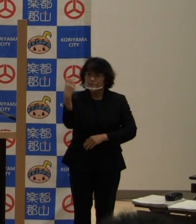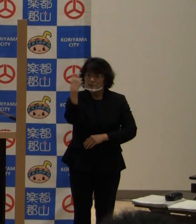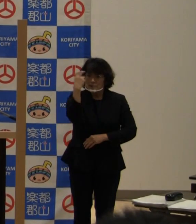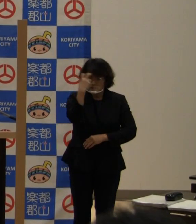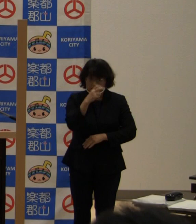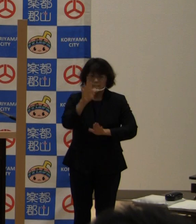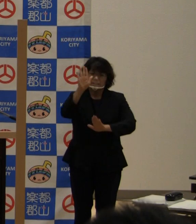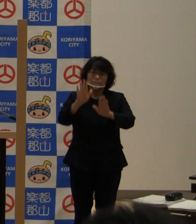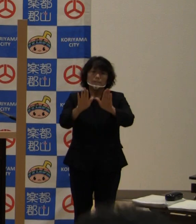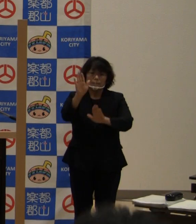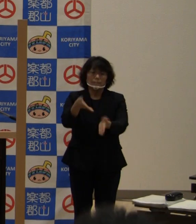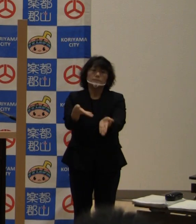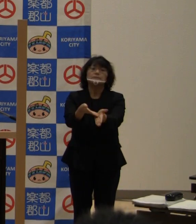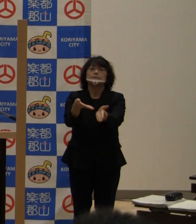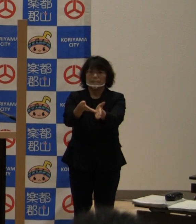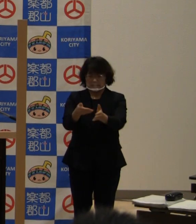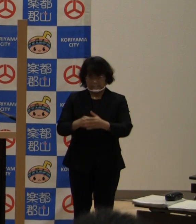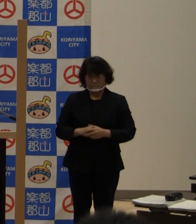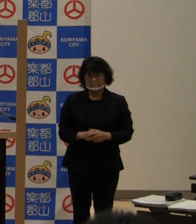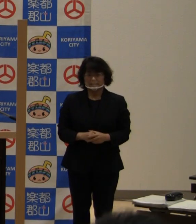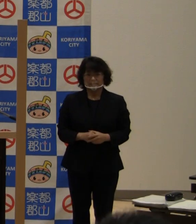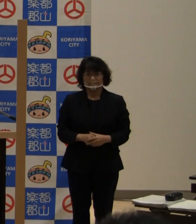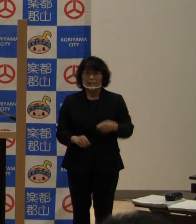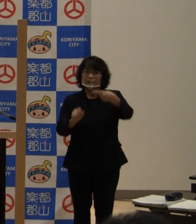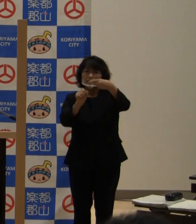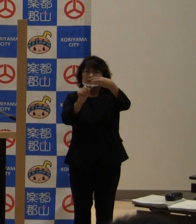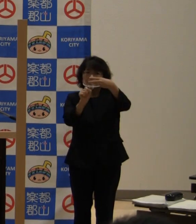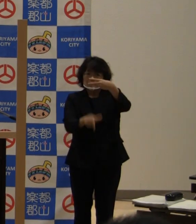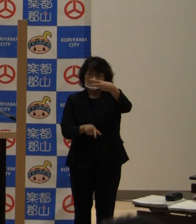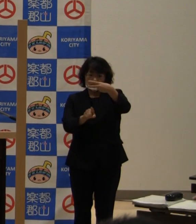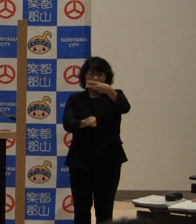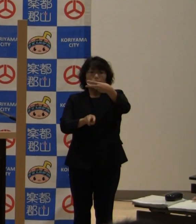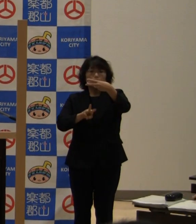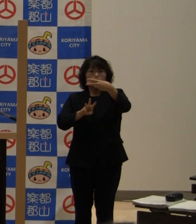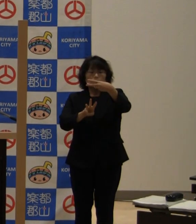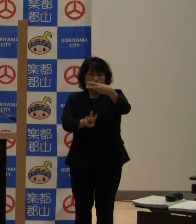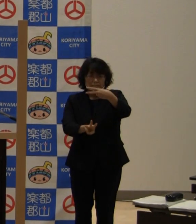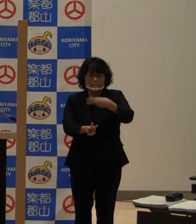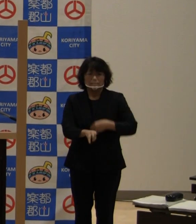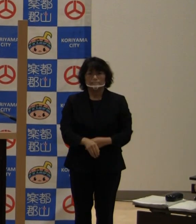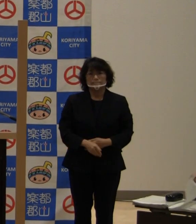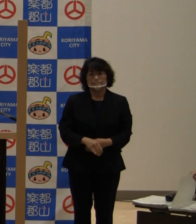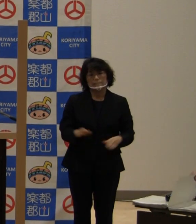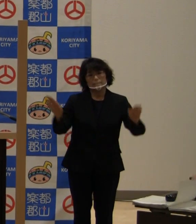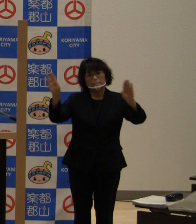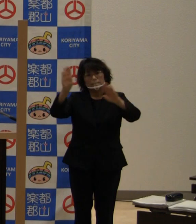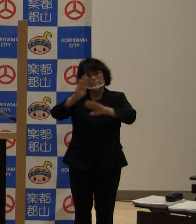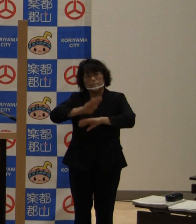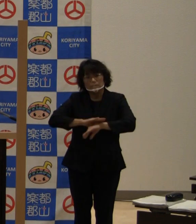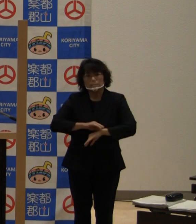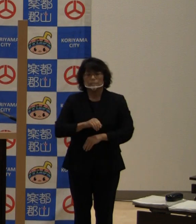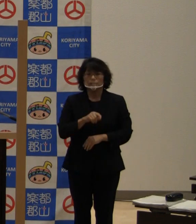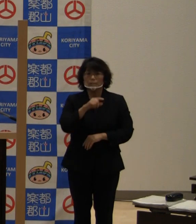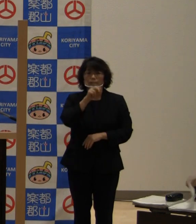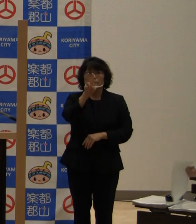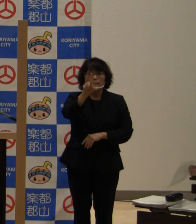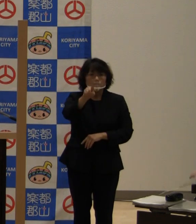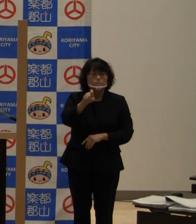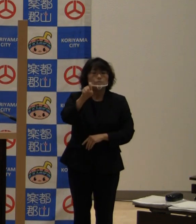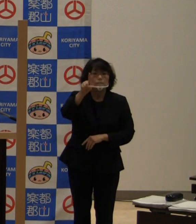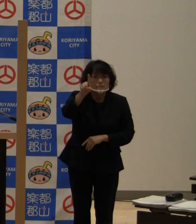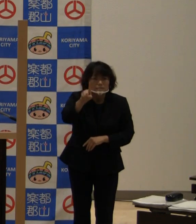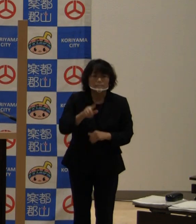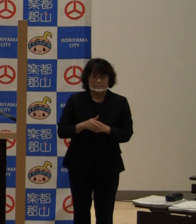ご報告申し上げます。2月13日23時07分、福島県沖深